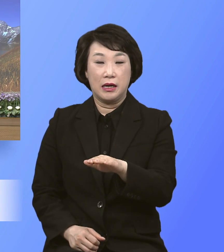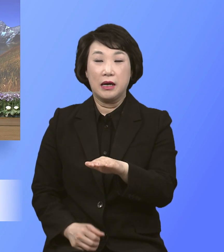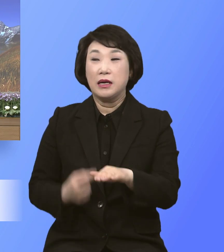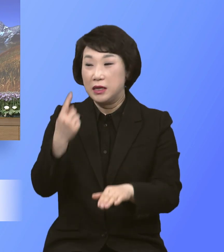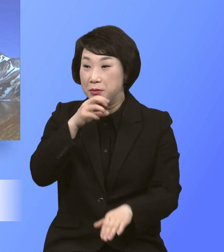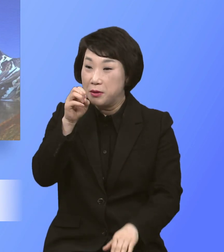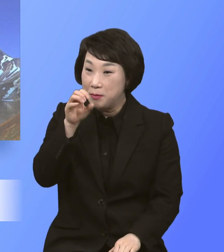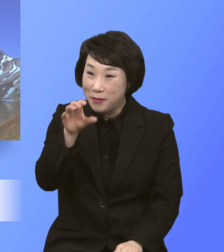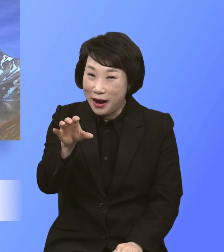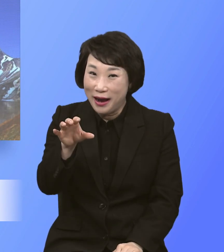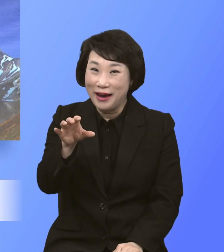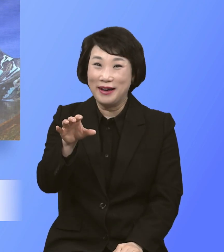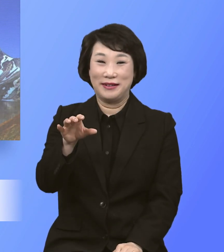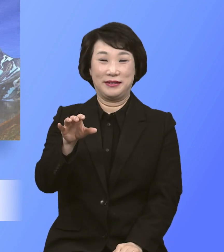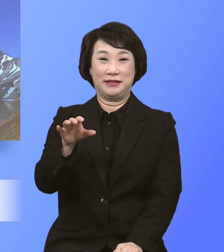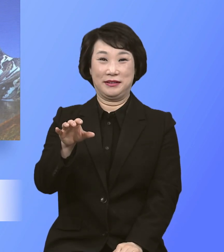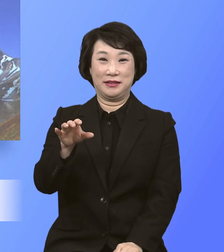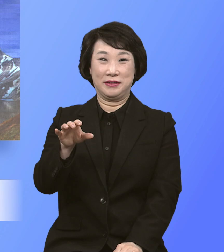입을 열어서